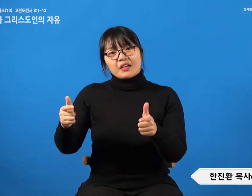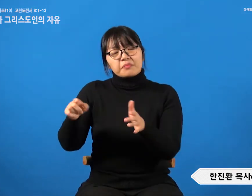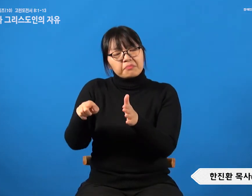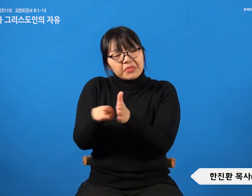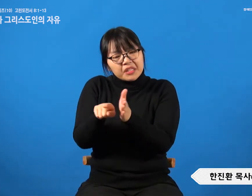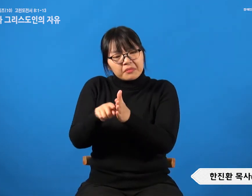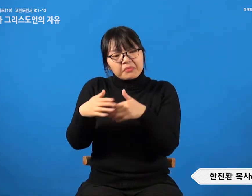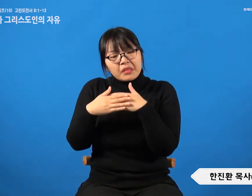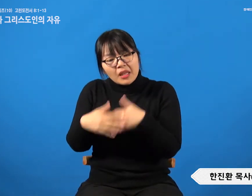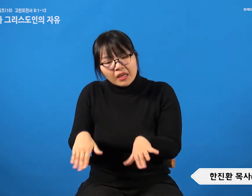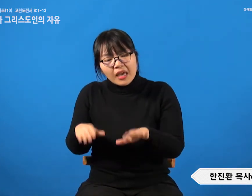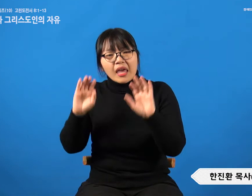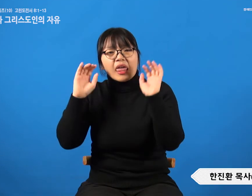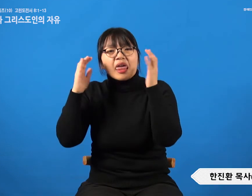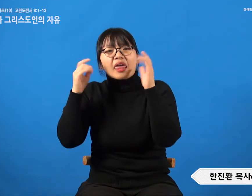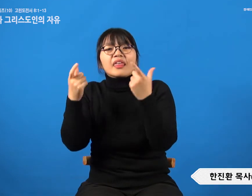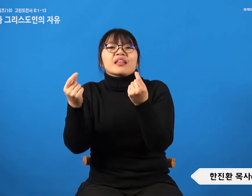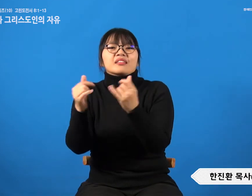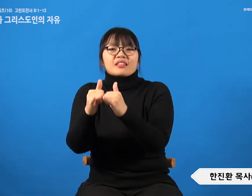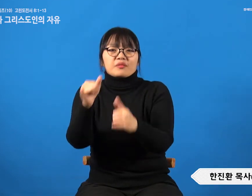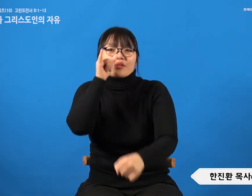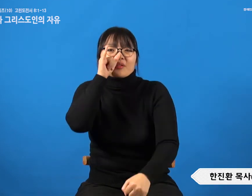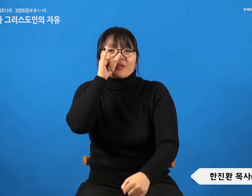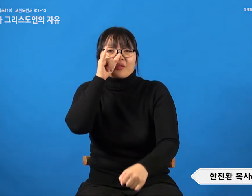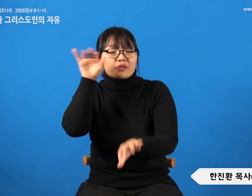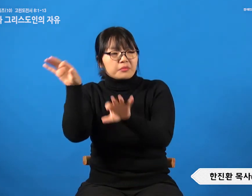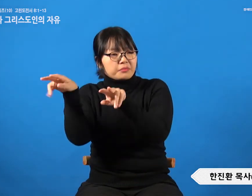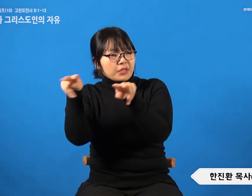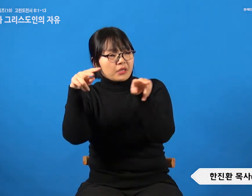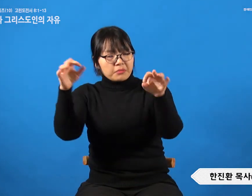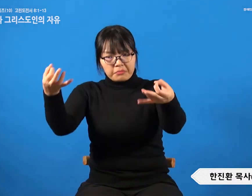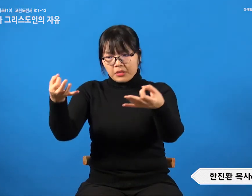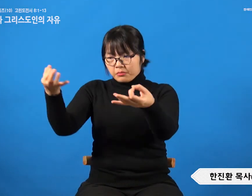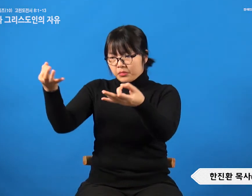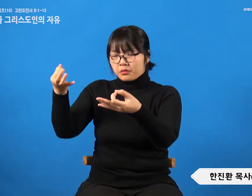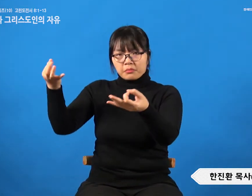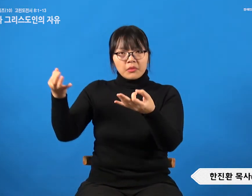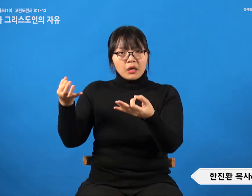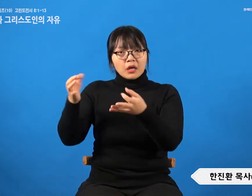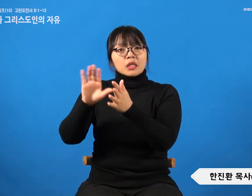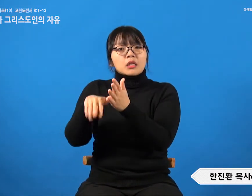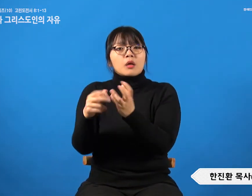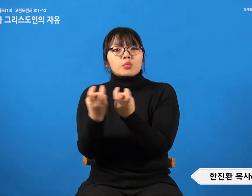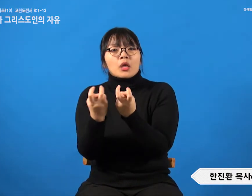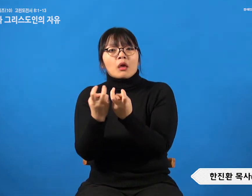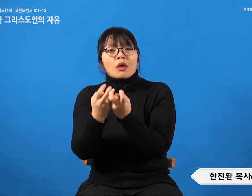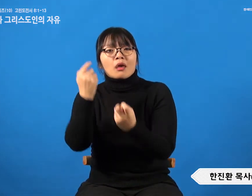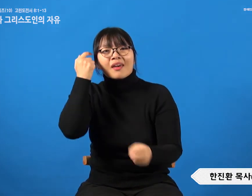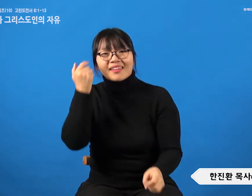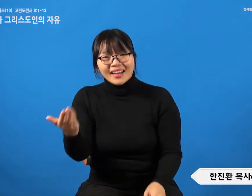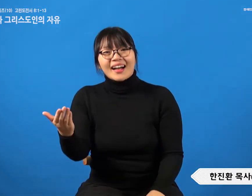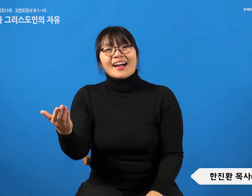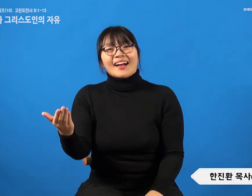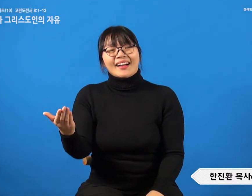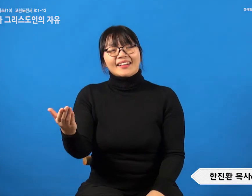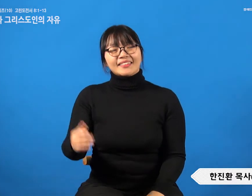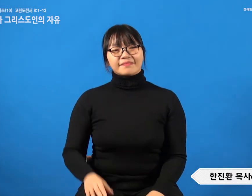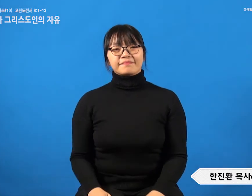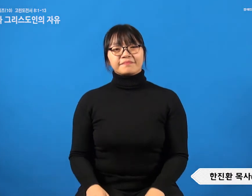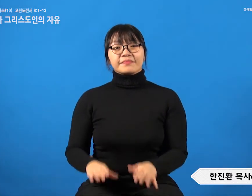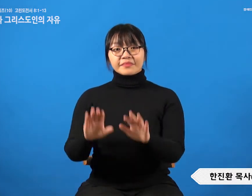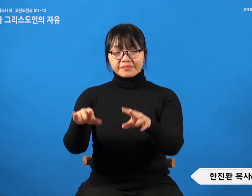있습니다. 그들이 우리를 바라보고 있습니다. 자, 그럴 때는 어떻게 해야 되느냐? 그럴 때